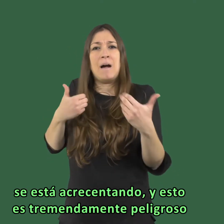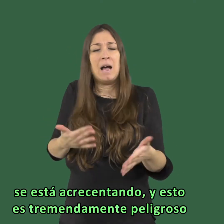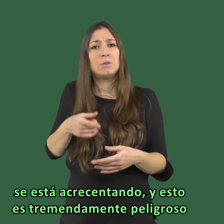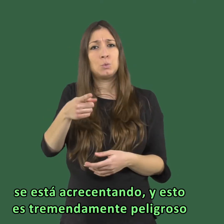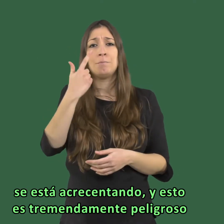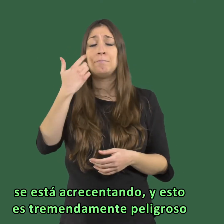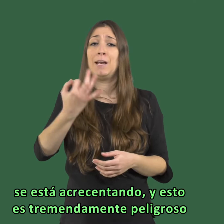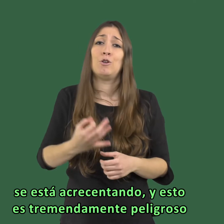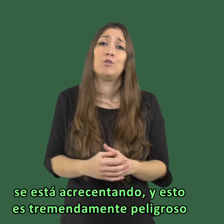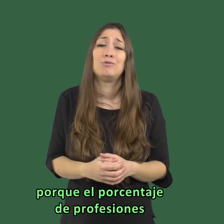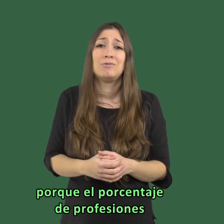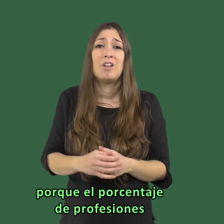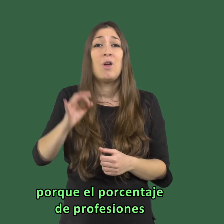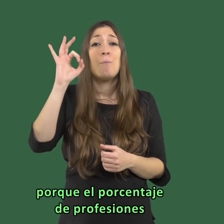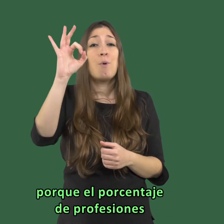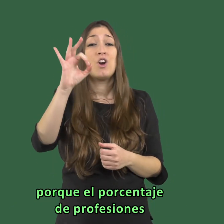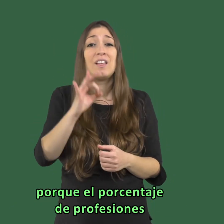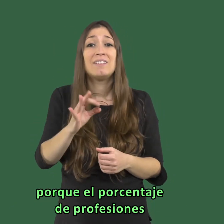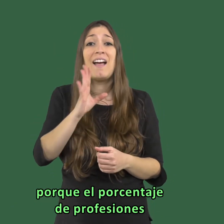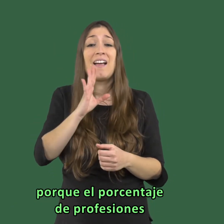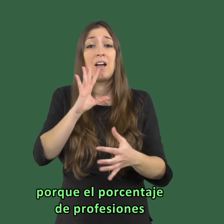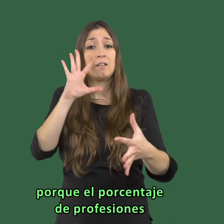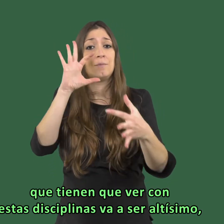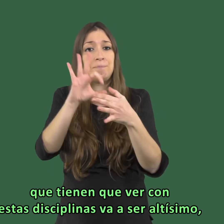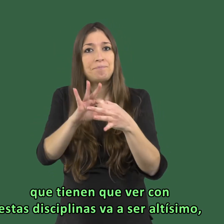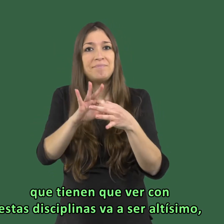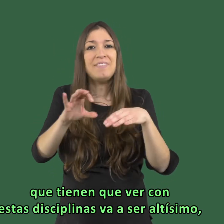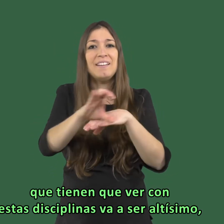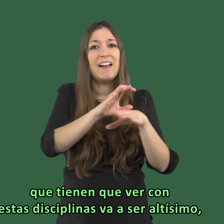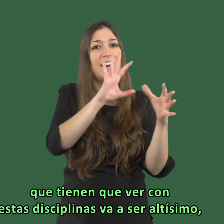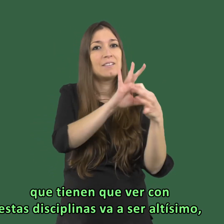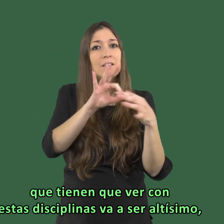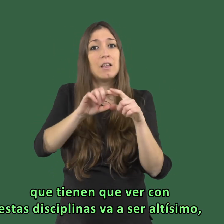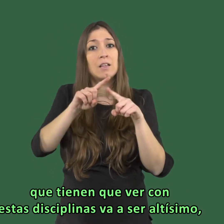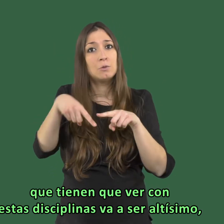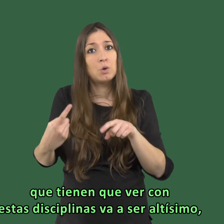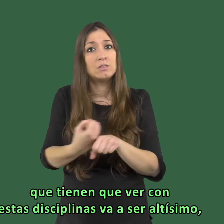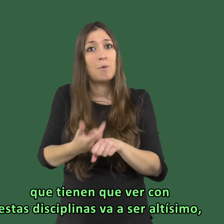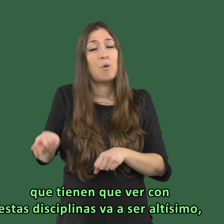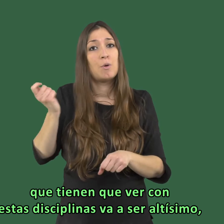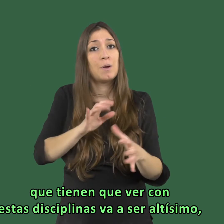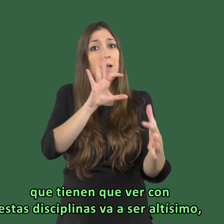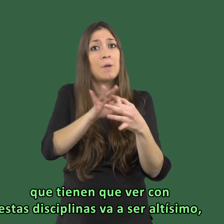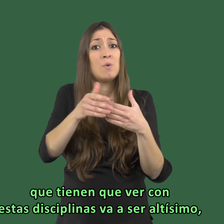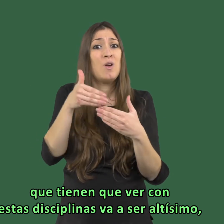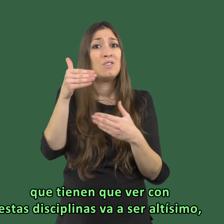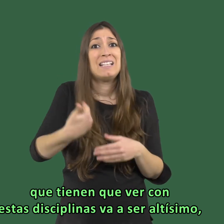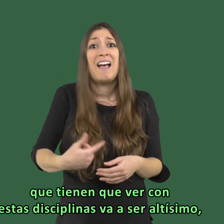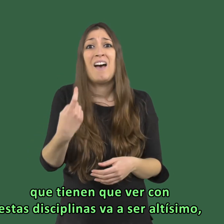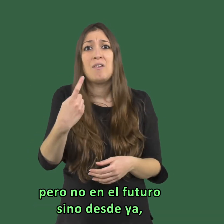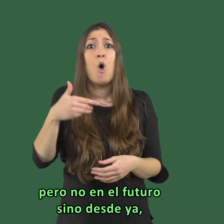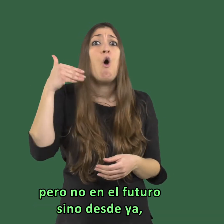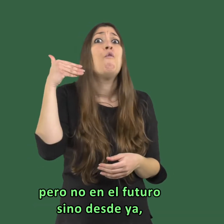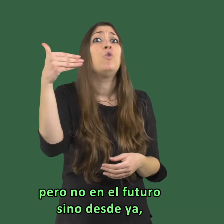Y esto es tremendamente peligroso porque el porcentaje de profesiones que tienen que ver con estas disciplinas va a ser